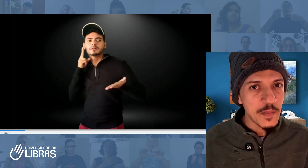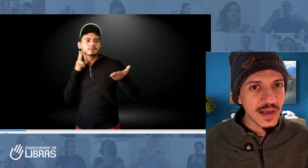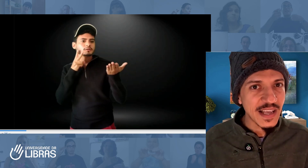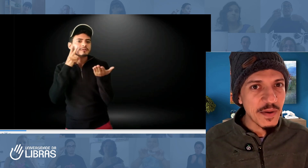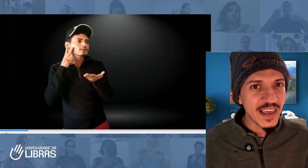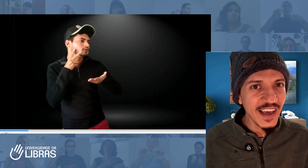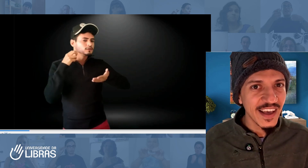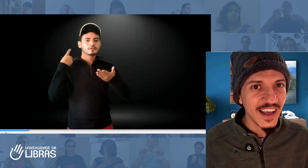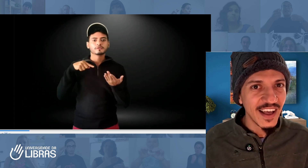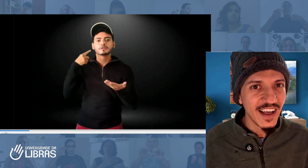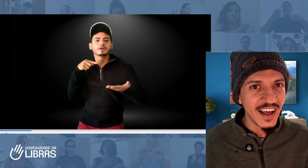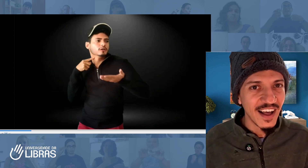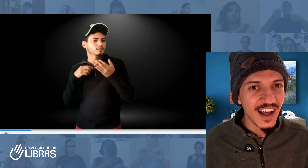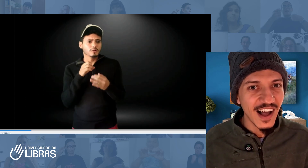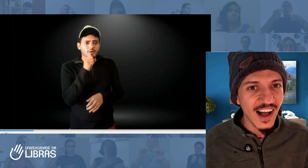Percebe aqui?